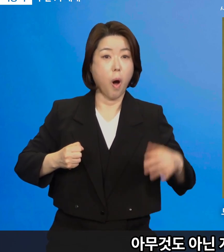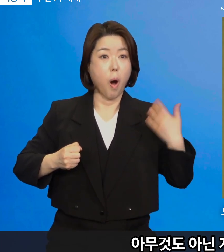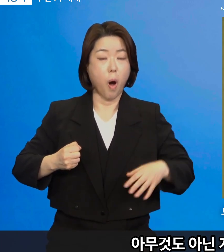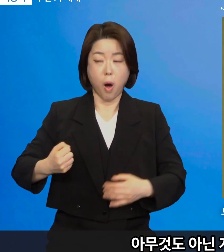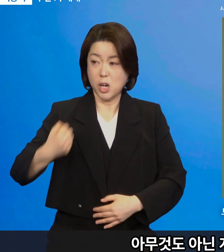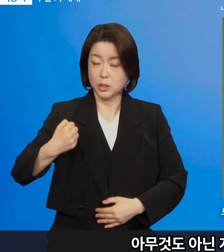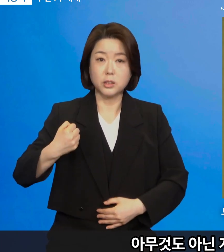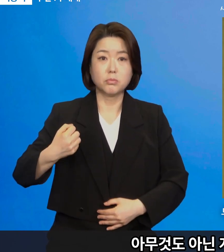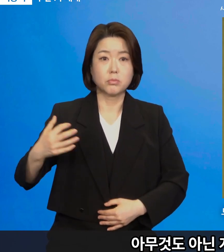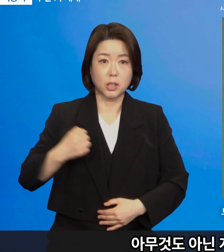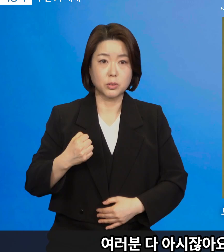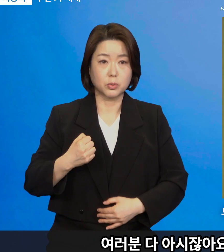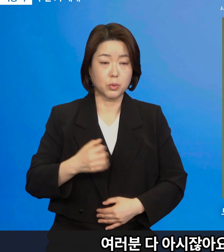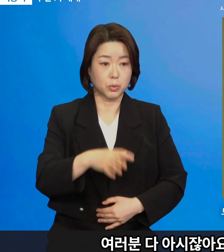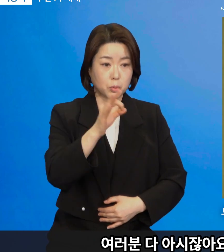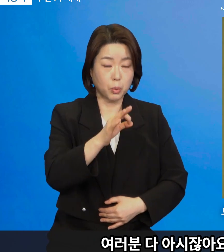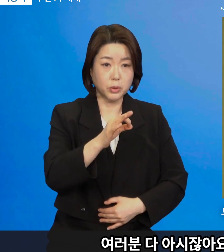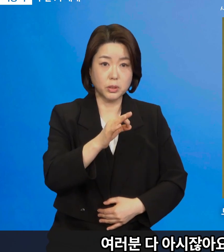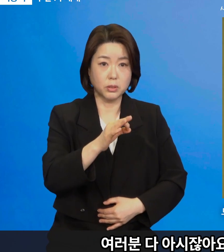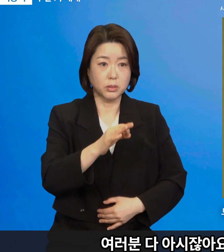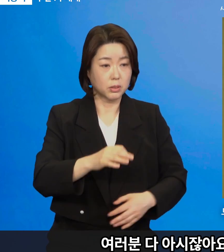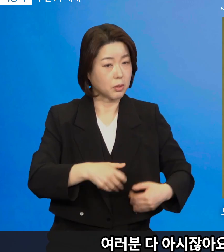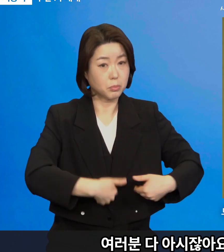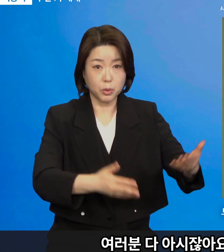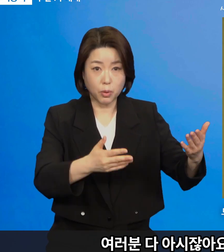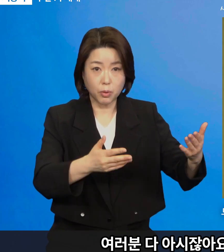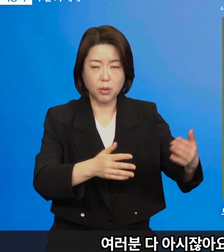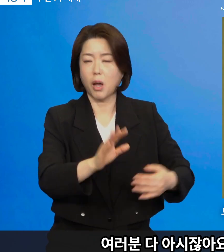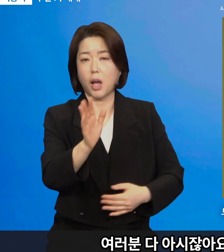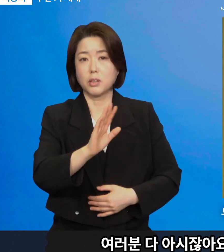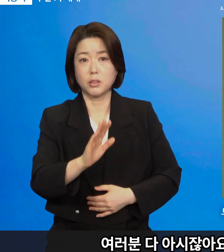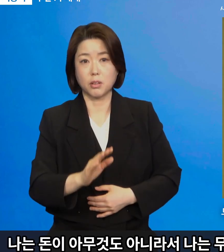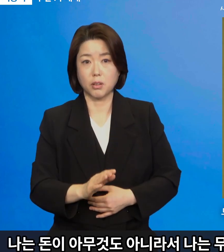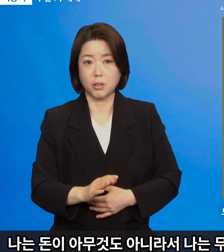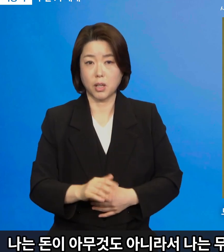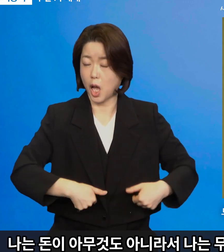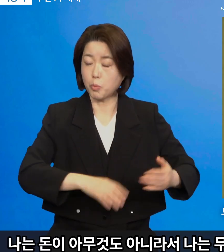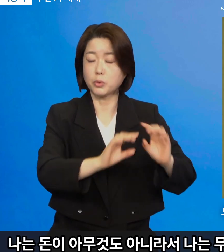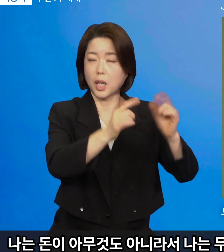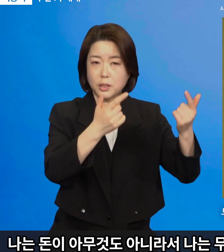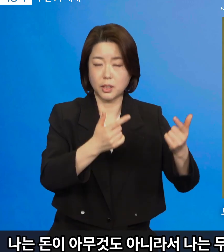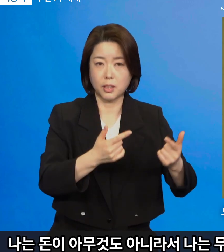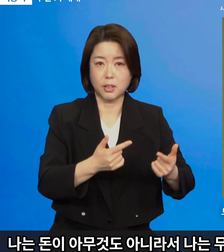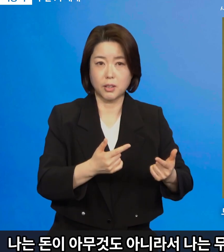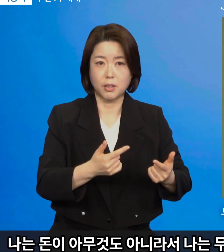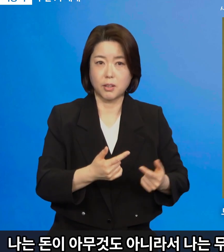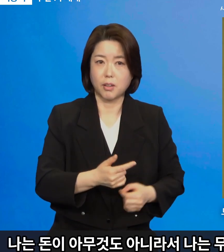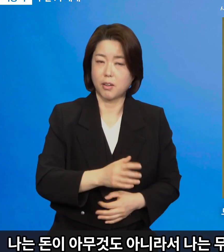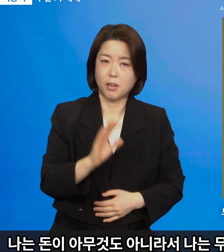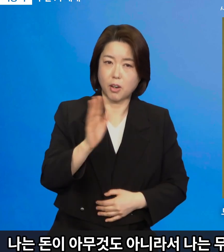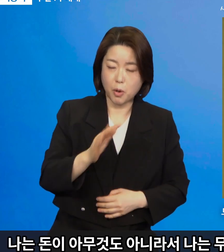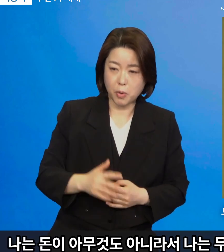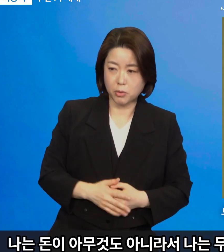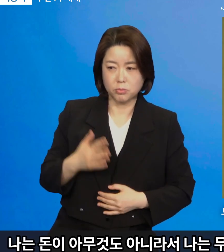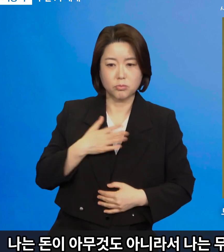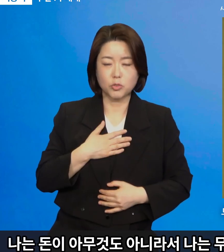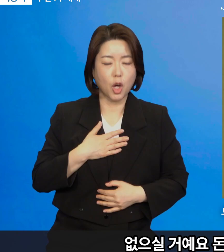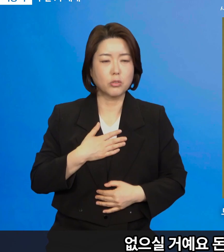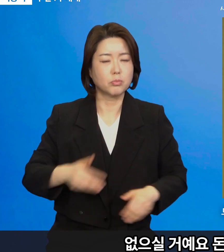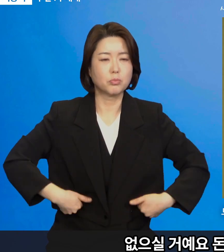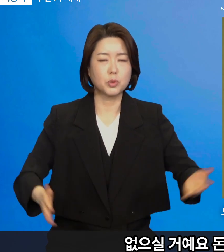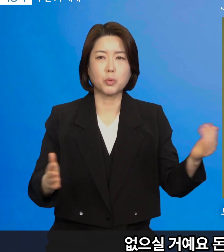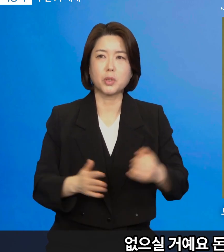아무것도 아닌 게 아닙니다, 돈이. 여러분 다 아시잖아요. 그렇죠? 다 아시죠? 나는 돈이 아무것도 아니라서 나는 무소유로 살아간다. 여러분 손